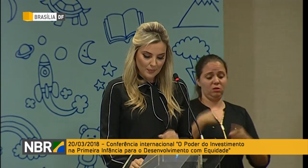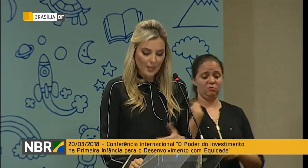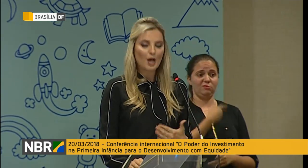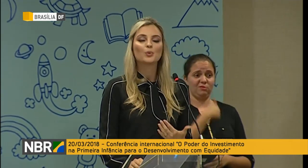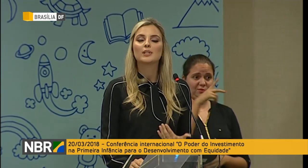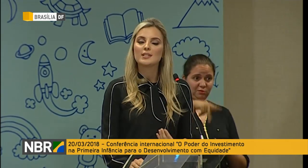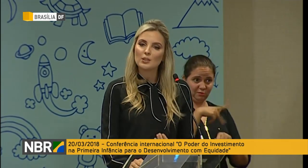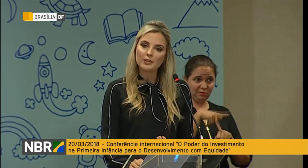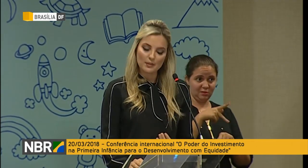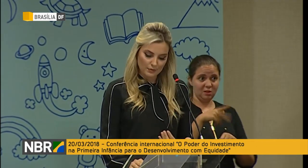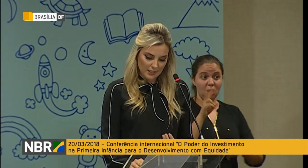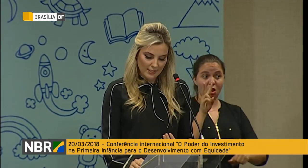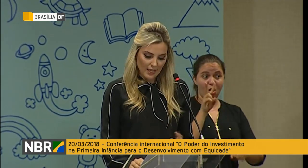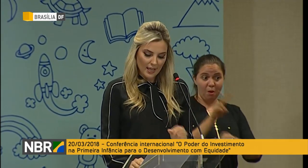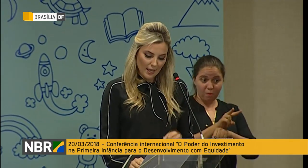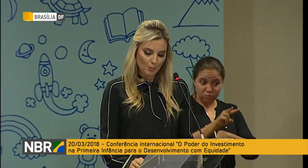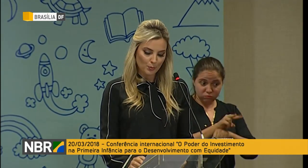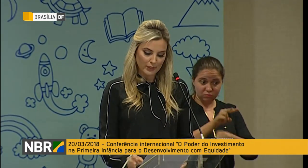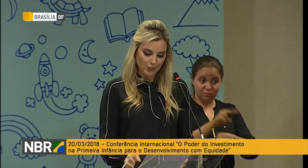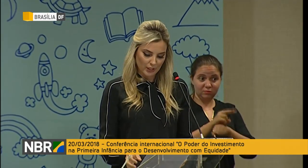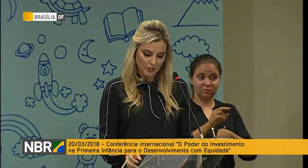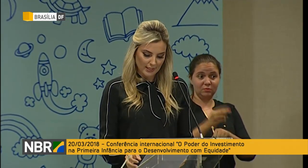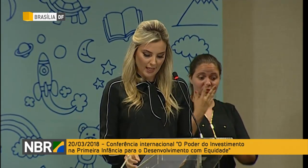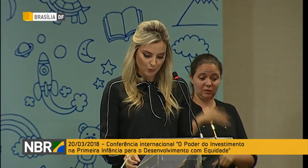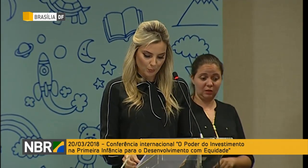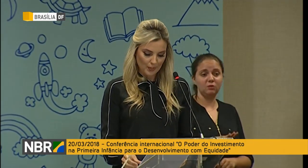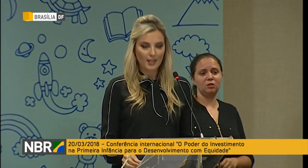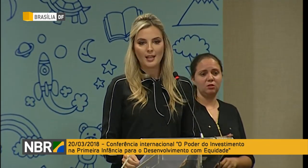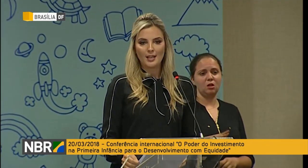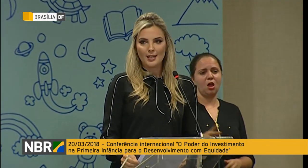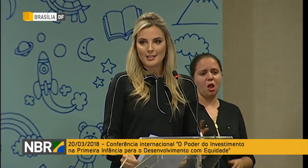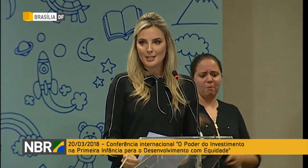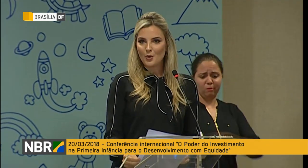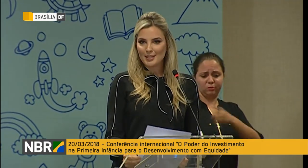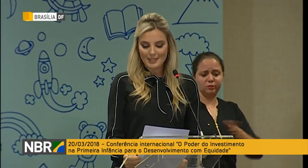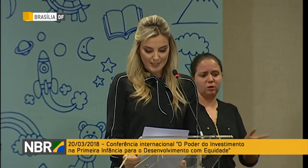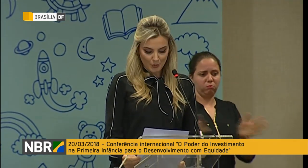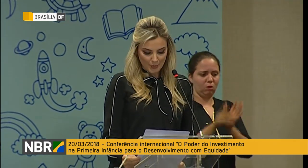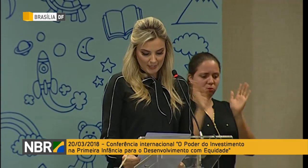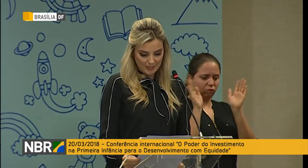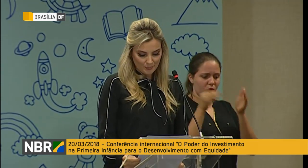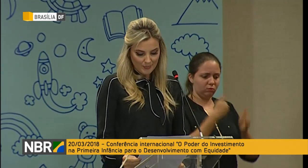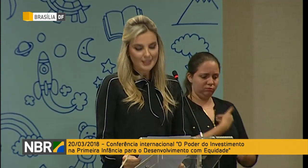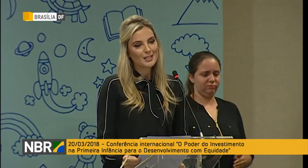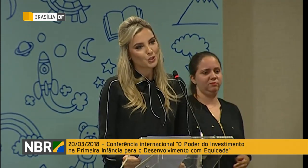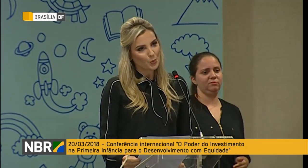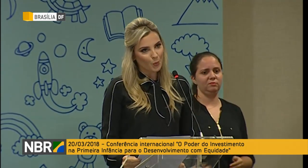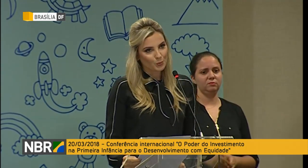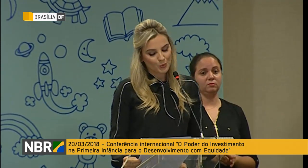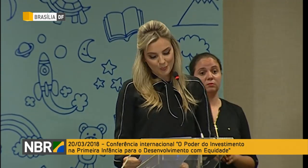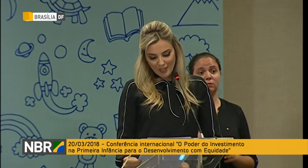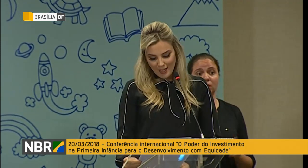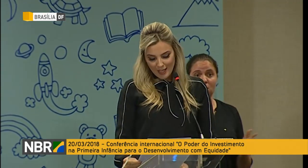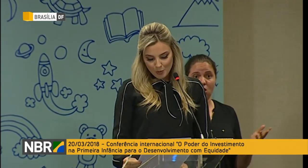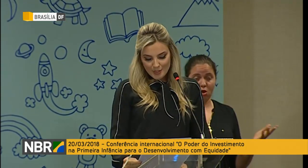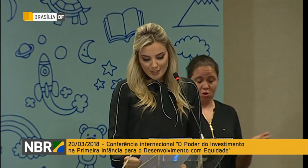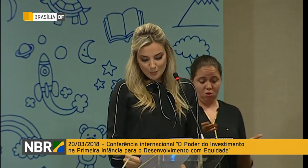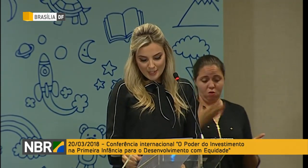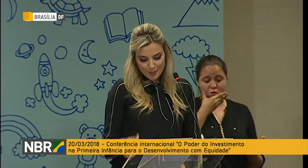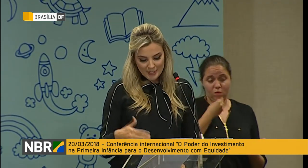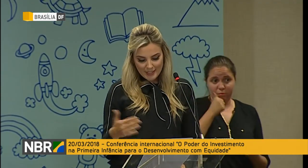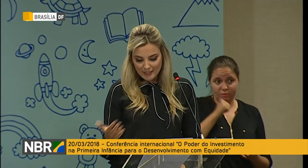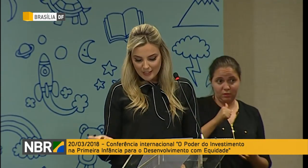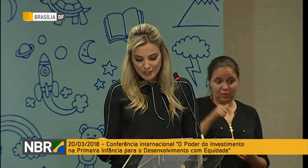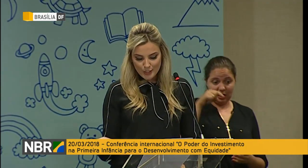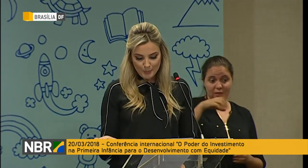país, a proteção da infância é uma política de Estado. Senhoras e senhores, neste encontro, nós